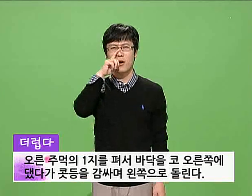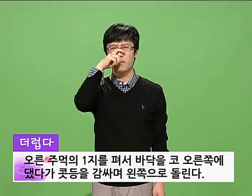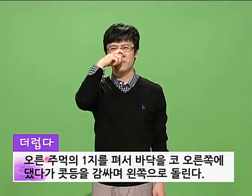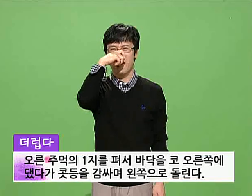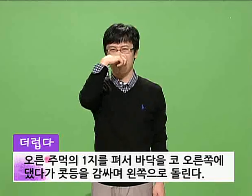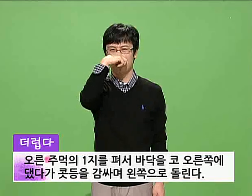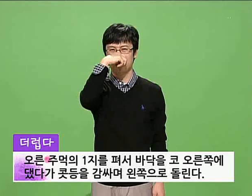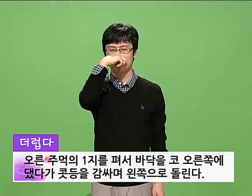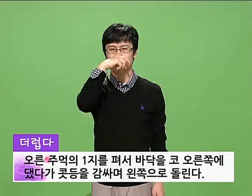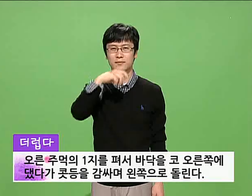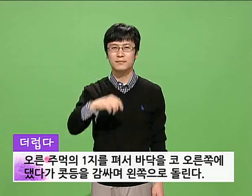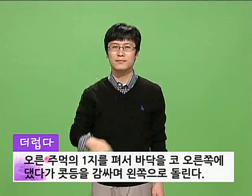더럽다.